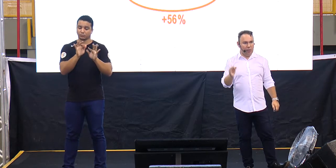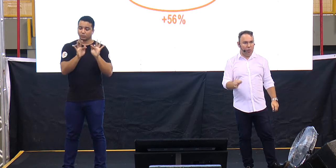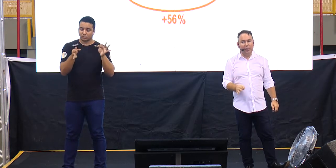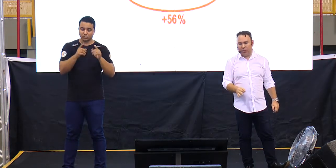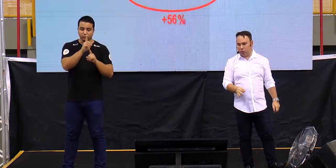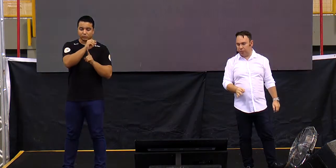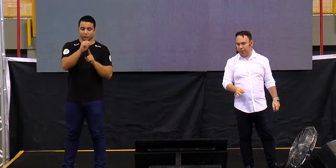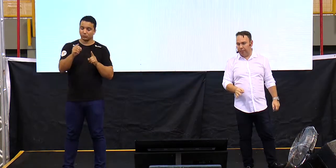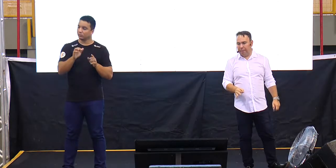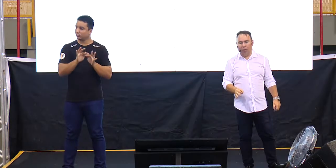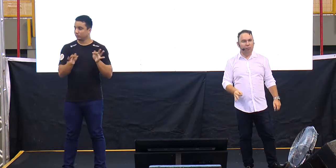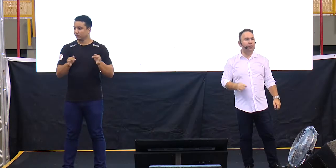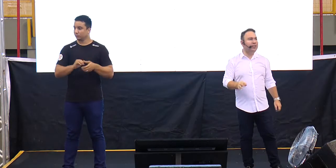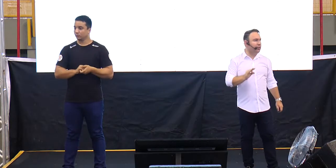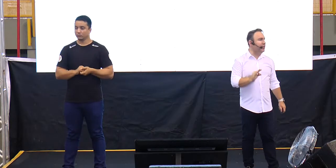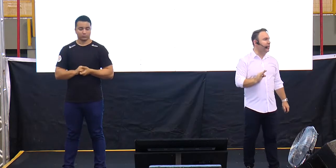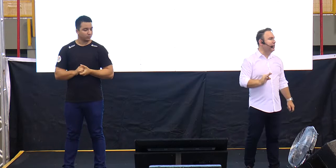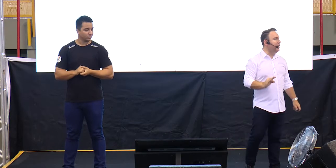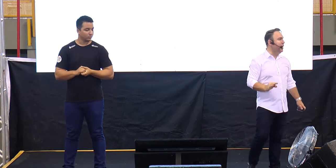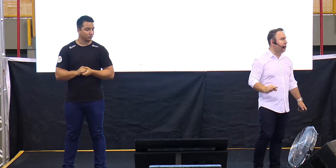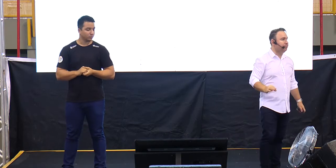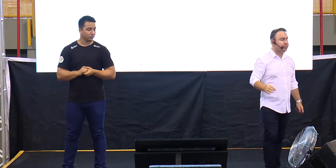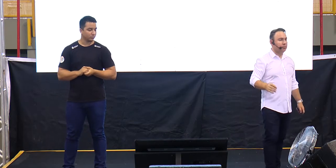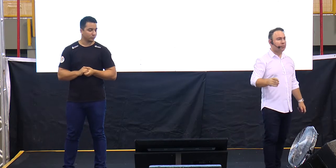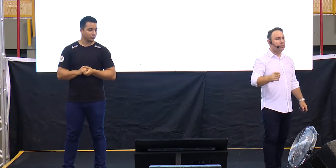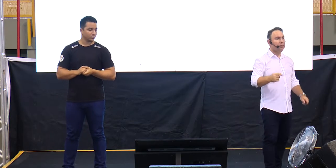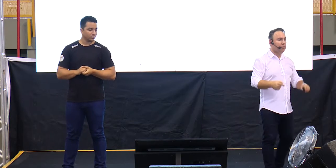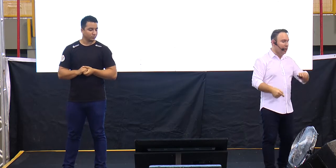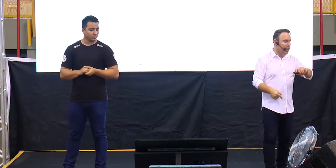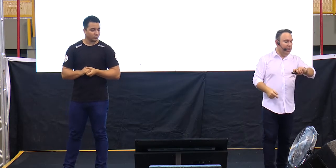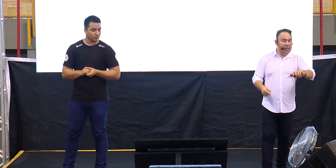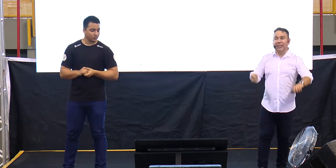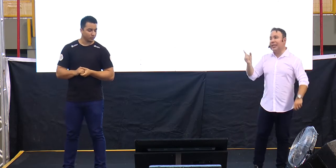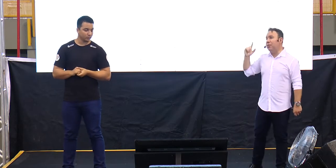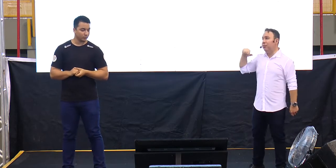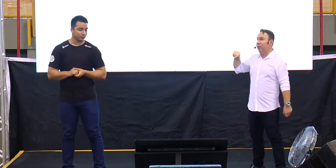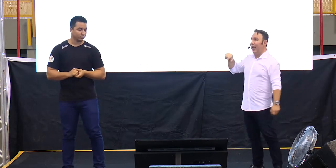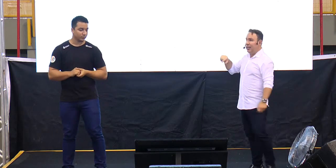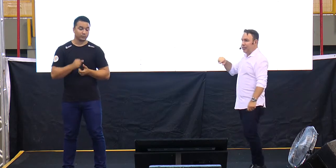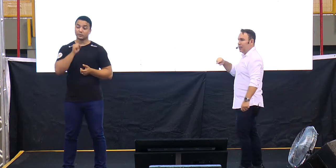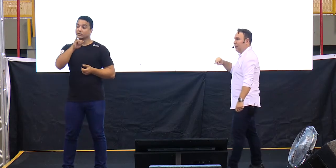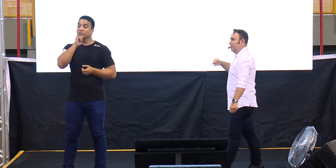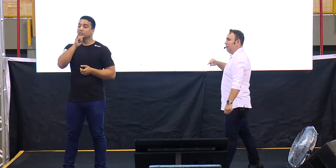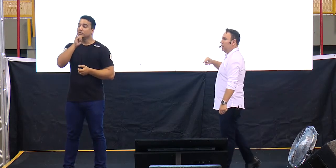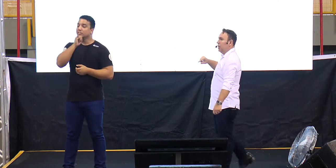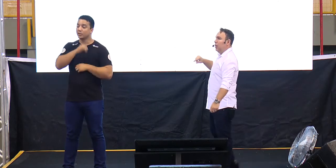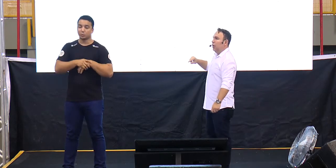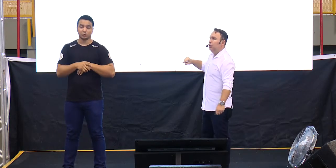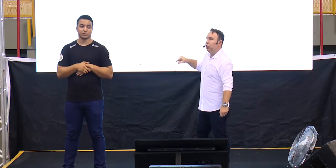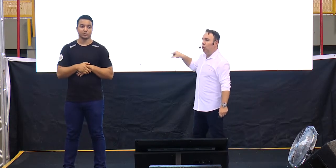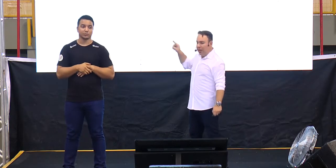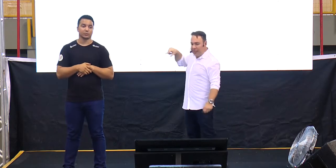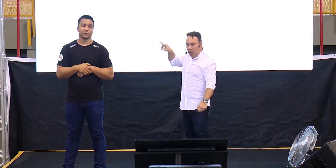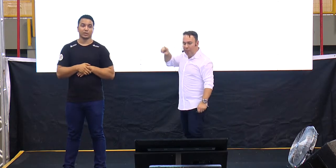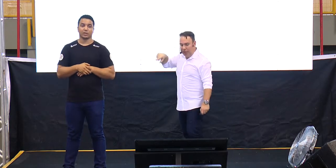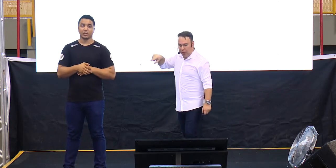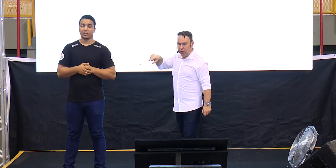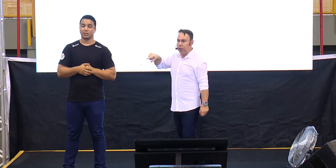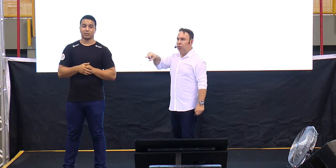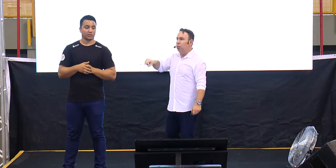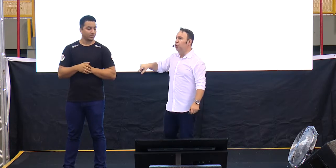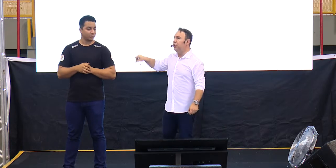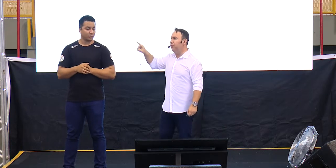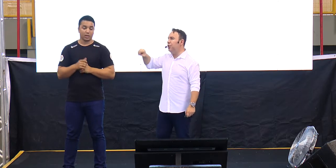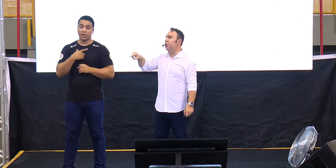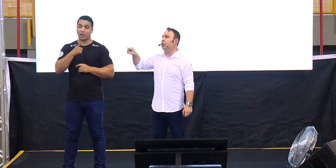100 no começo. Vamos ver se vocês entenderam. E se ao invés de dois